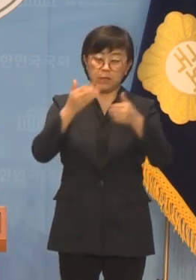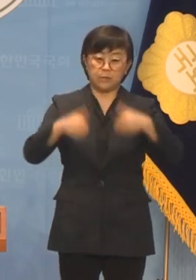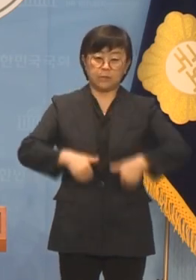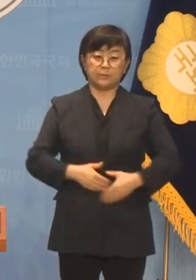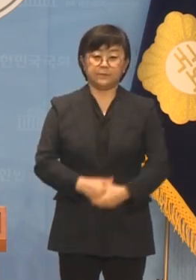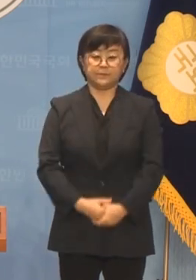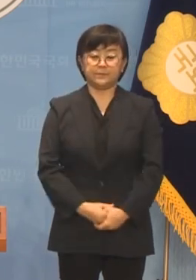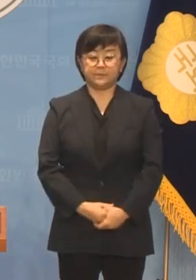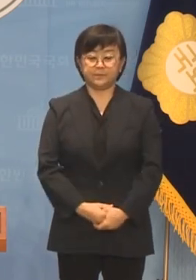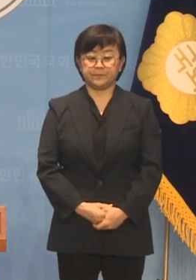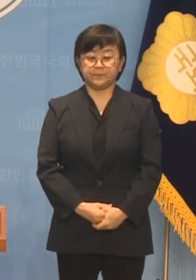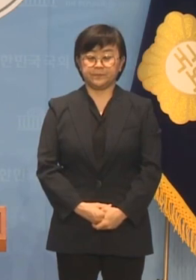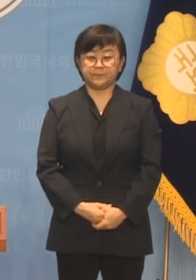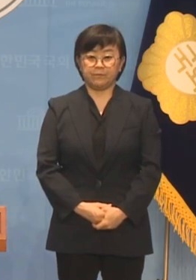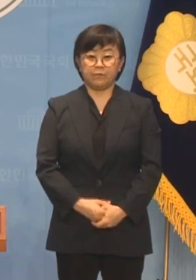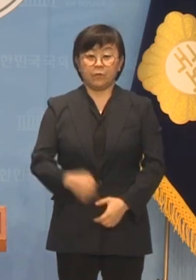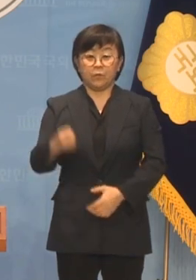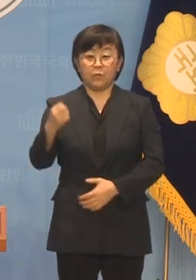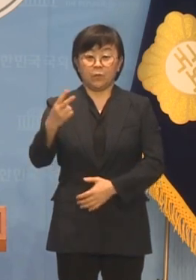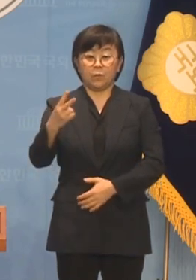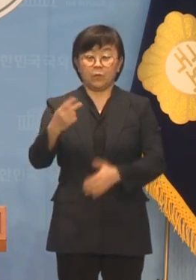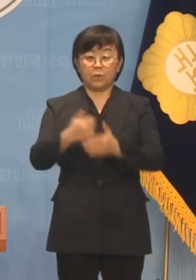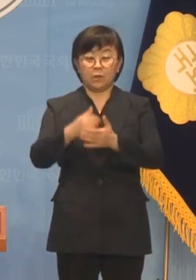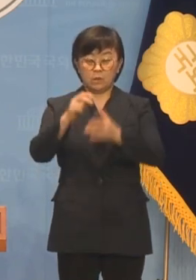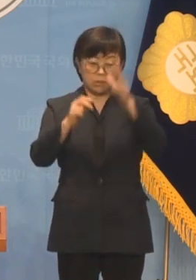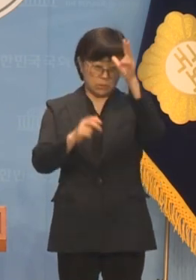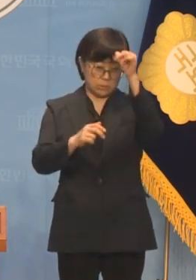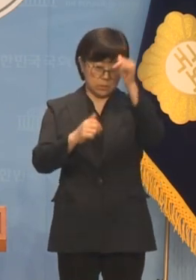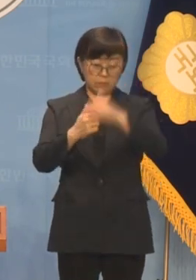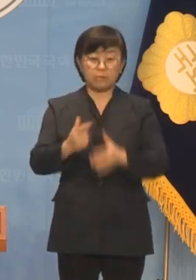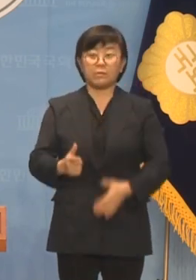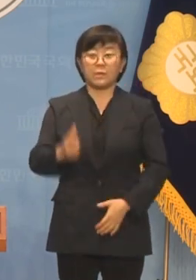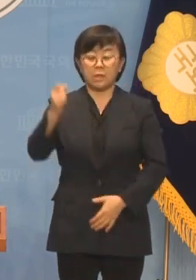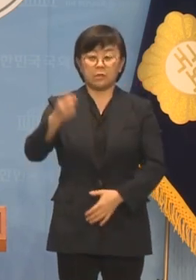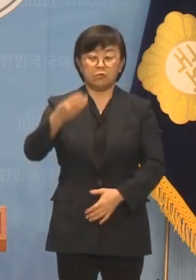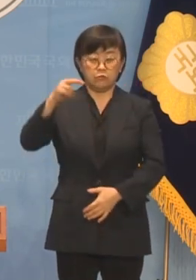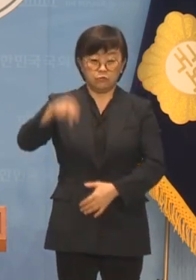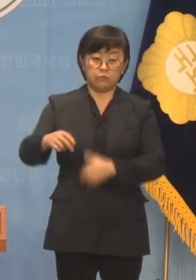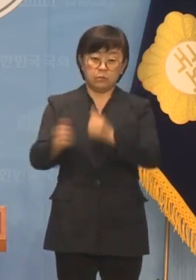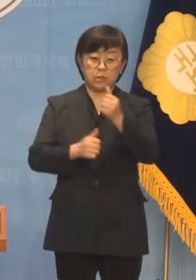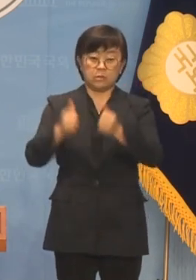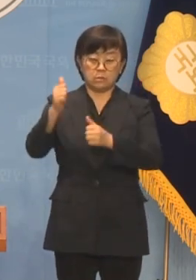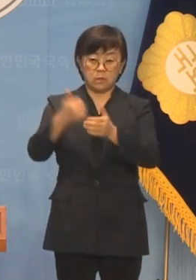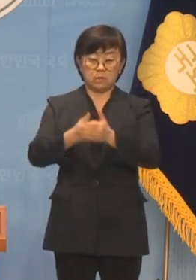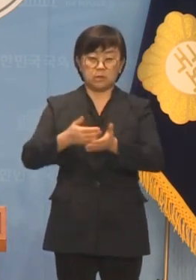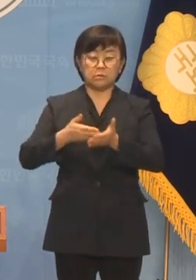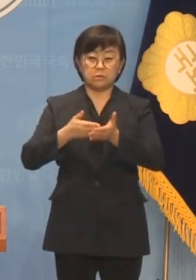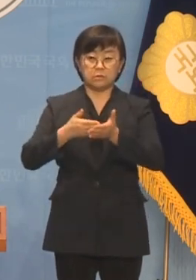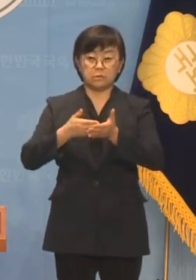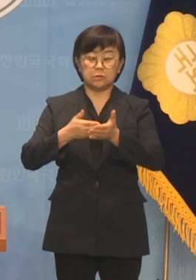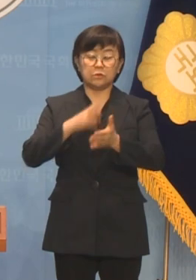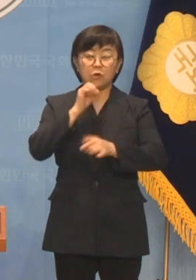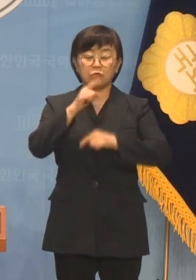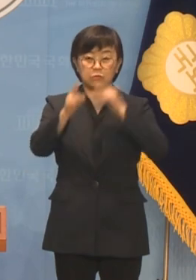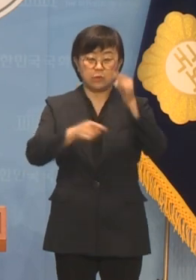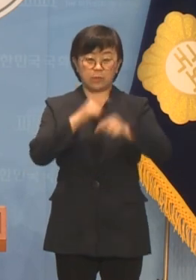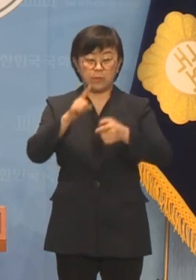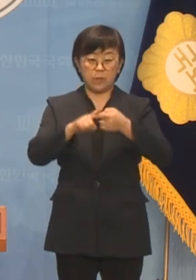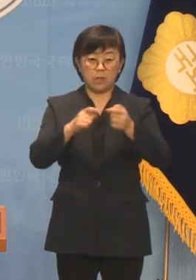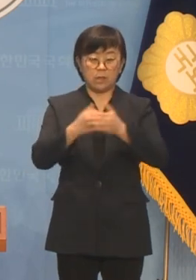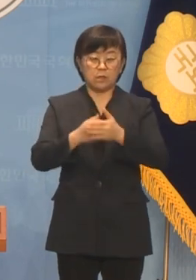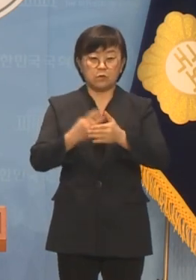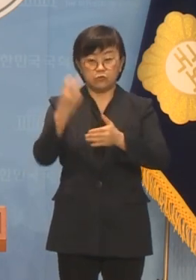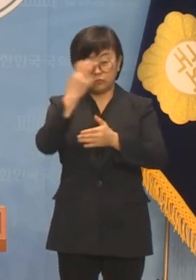것입니다. 아울러 경찰은 조속히 유일임 위원장의 청구 사주에 대해 수사에 나설